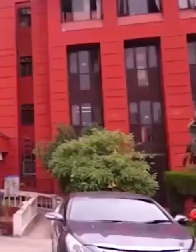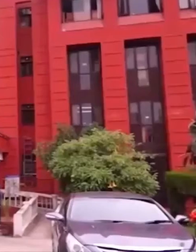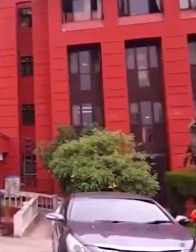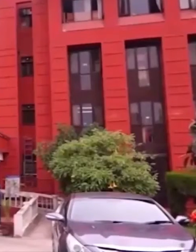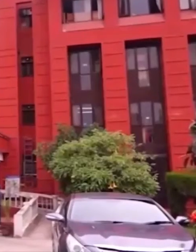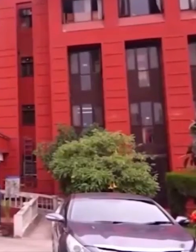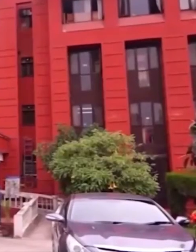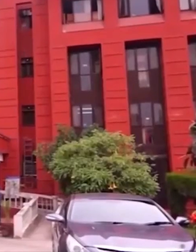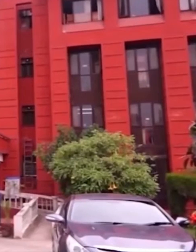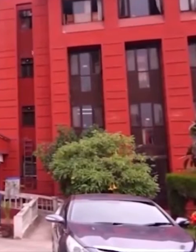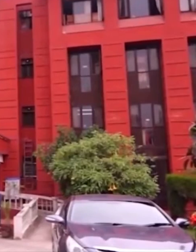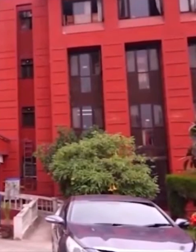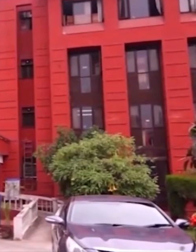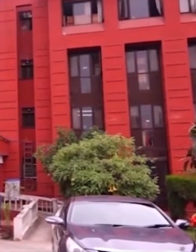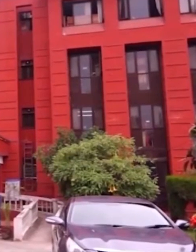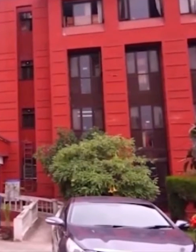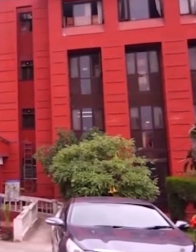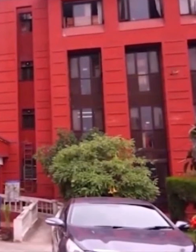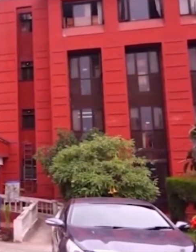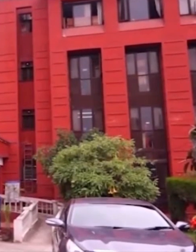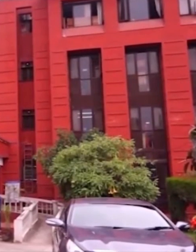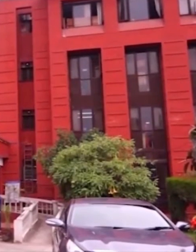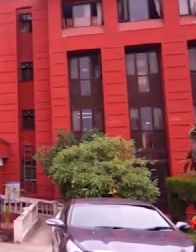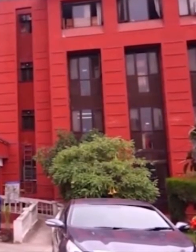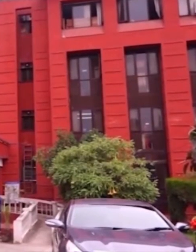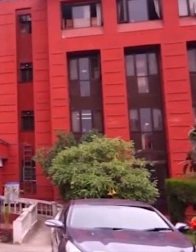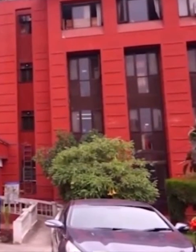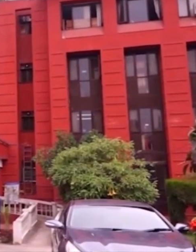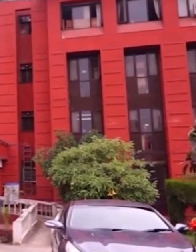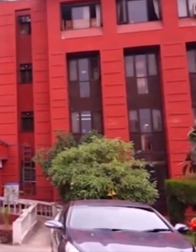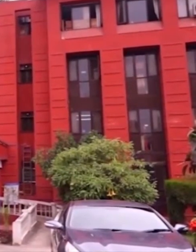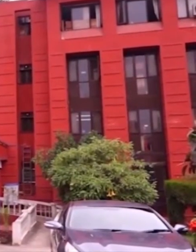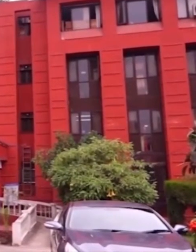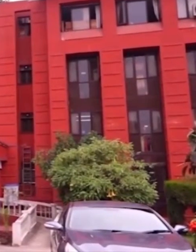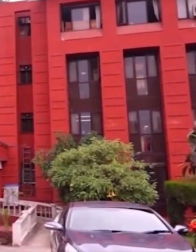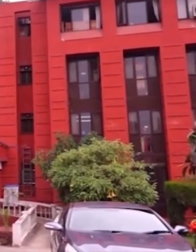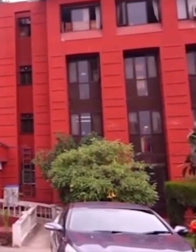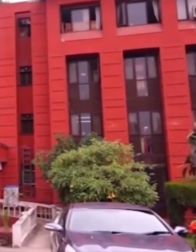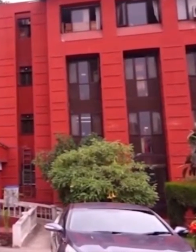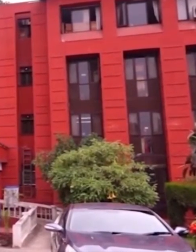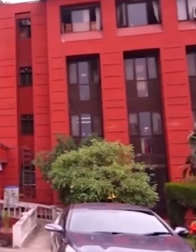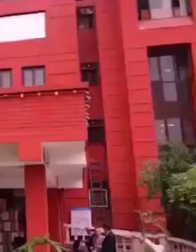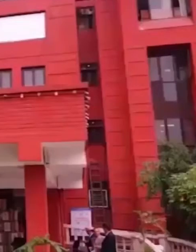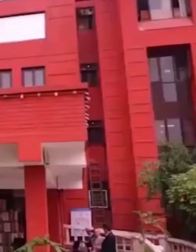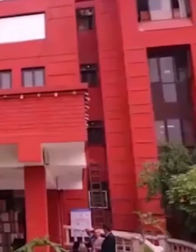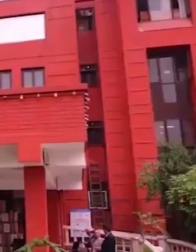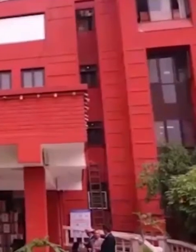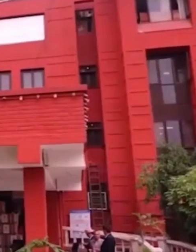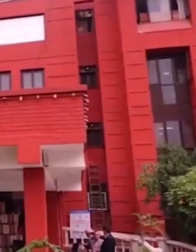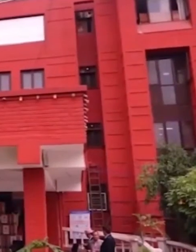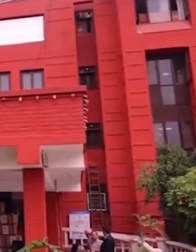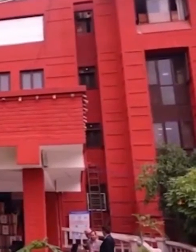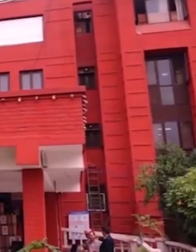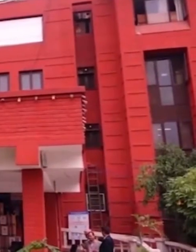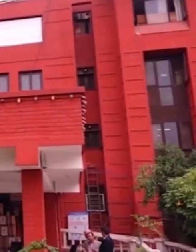संख्या आरडीटी आ पीसीआर दुनू मार्फत कैल गेल परीक्षण के रहला। तहिना प्रवक्ता डॉक्टर देवकोटा